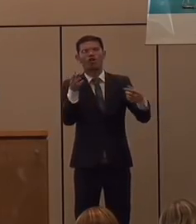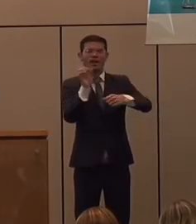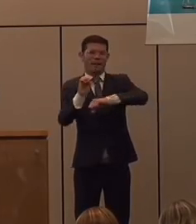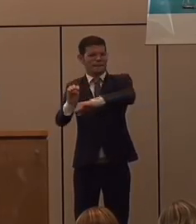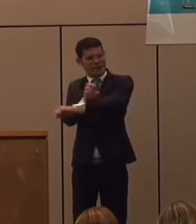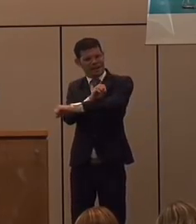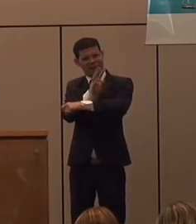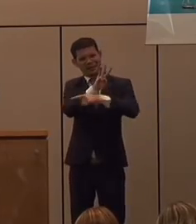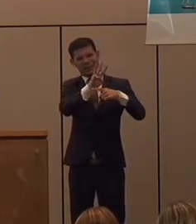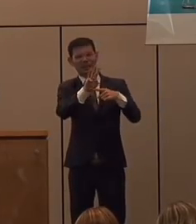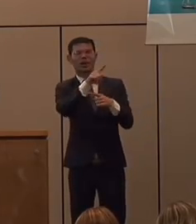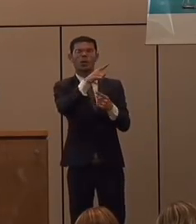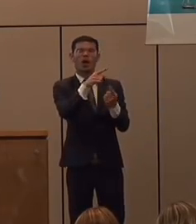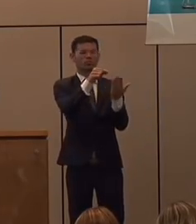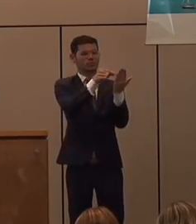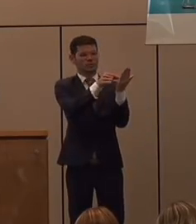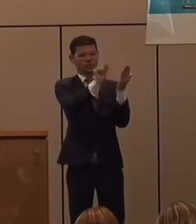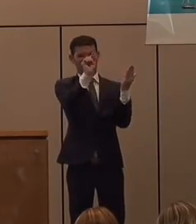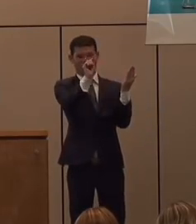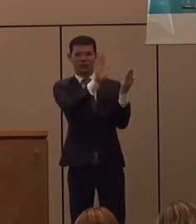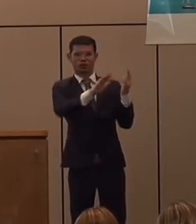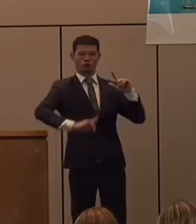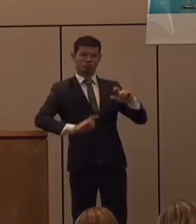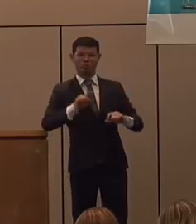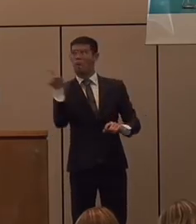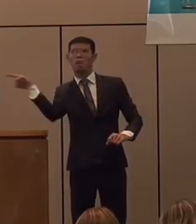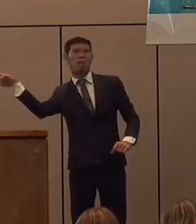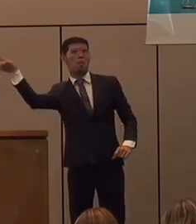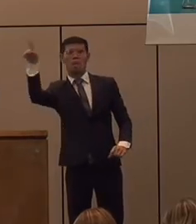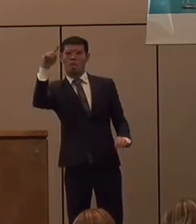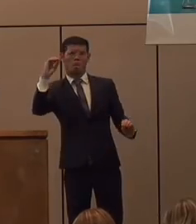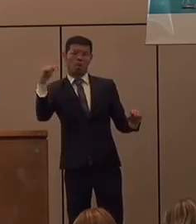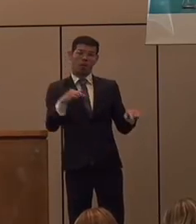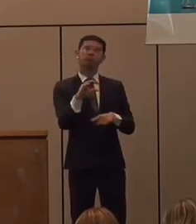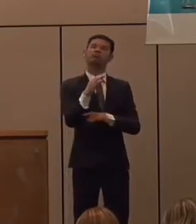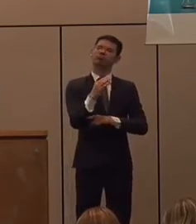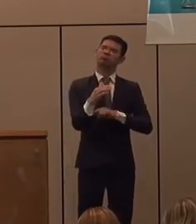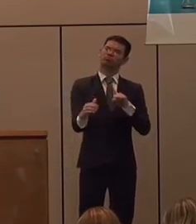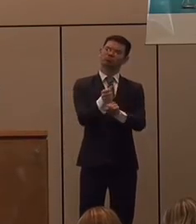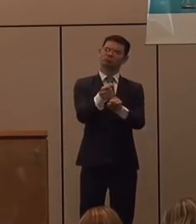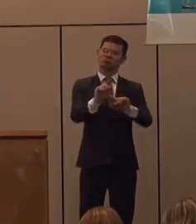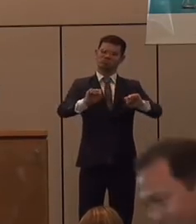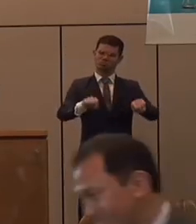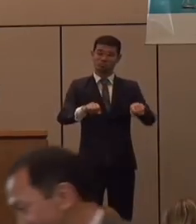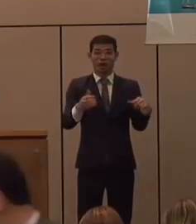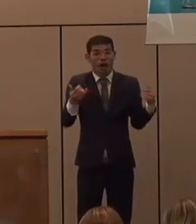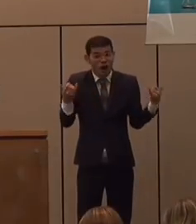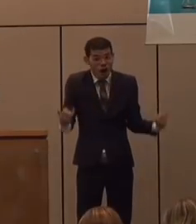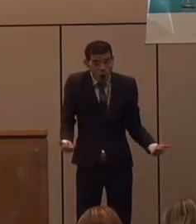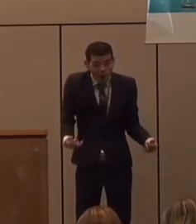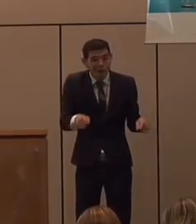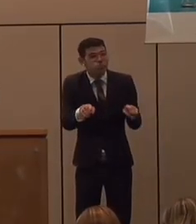de certificación calidad turística eso no lo ha hecho ningún otro país colombia fue capaz de hacerlo y hoy día más de 26 mil